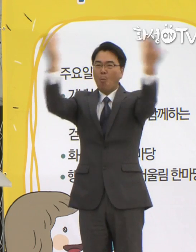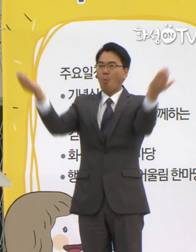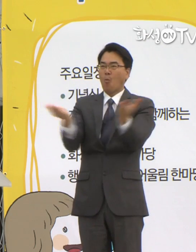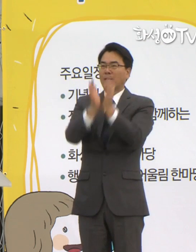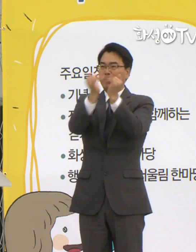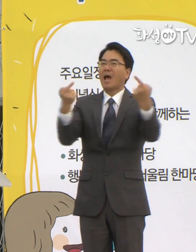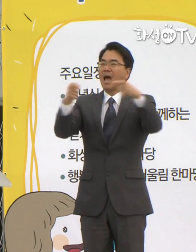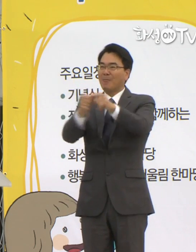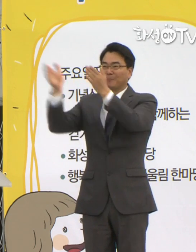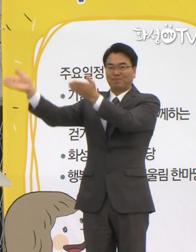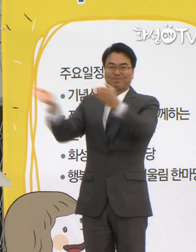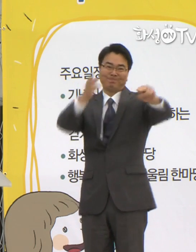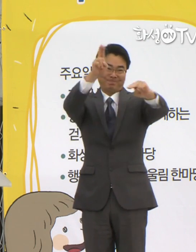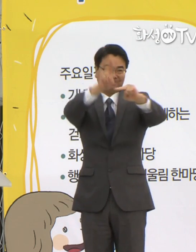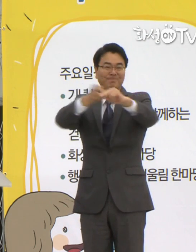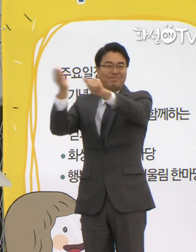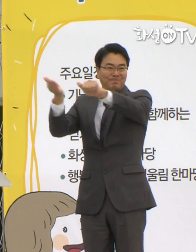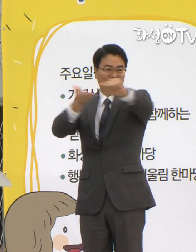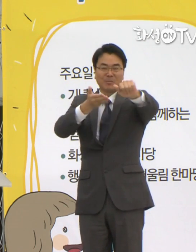정돈해 주시길 바랍니다.